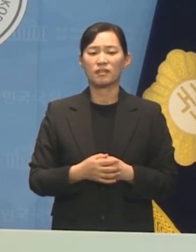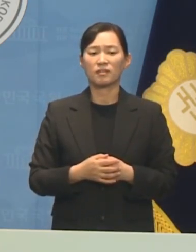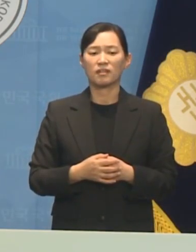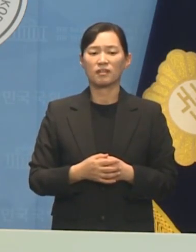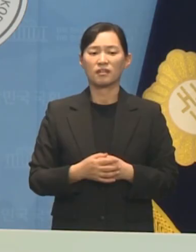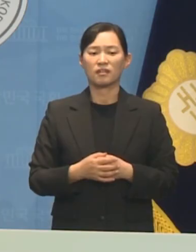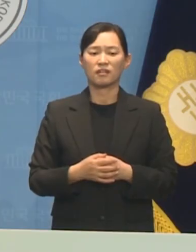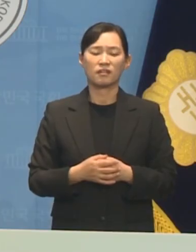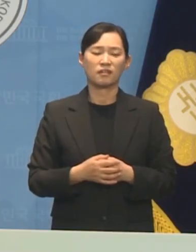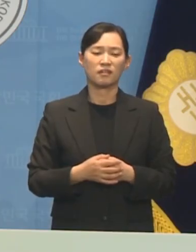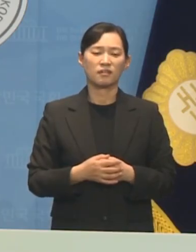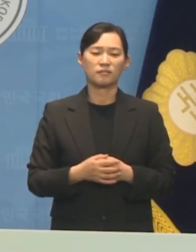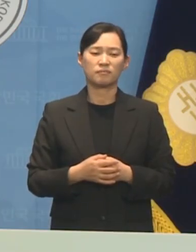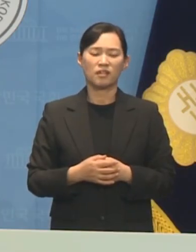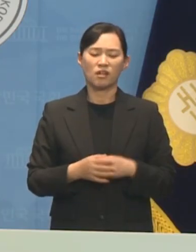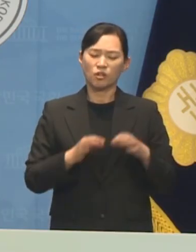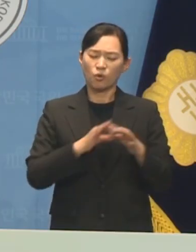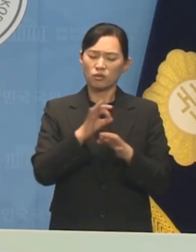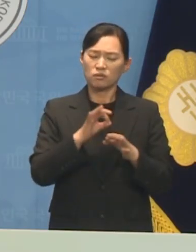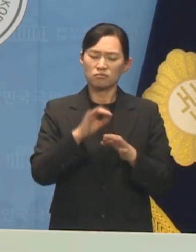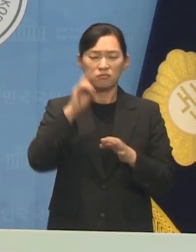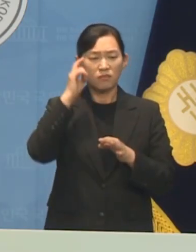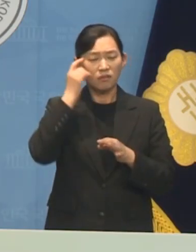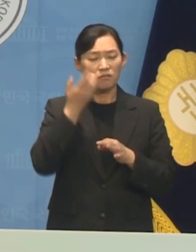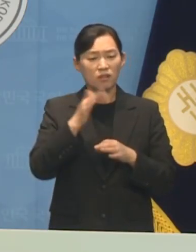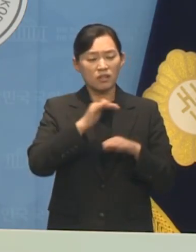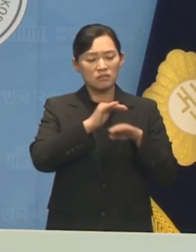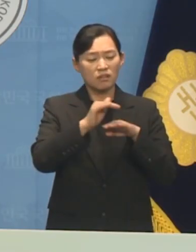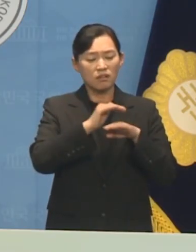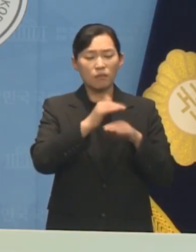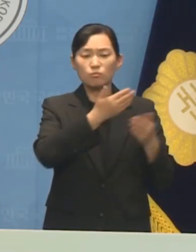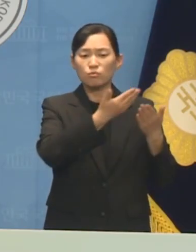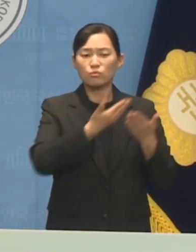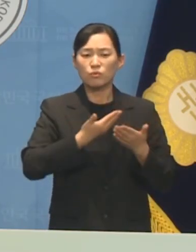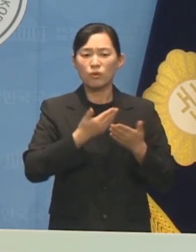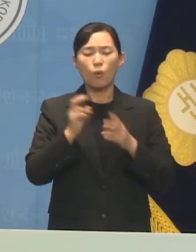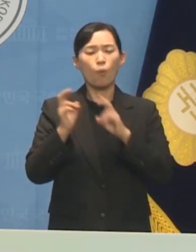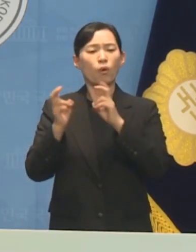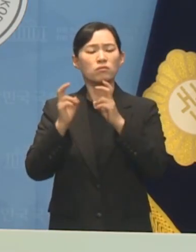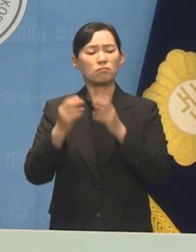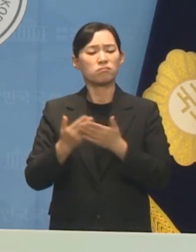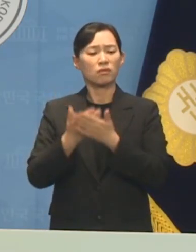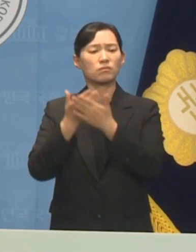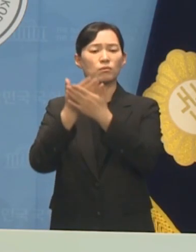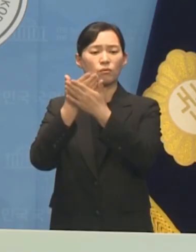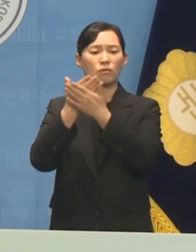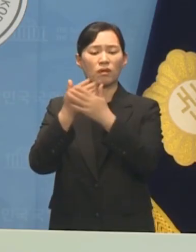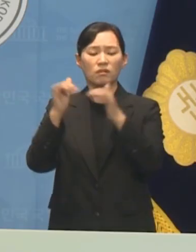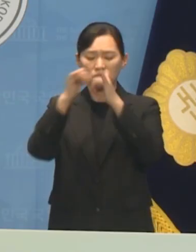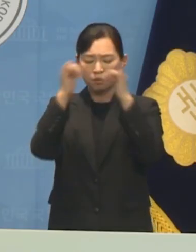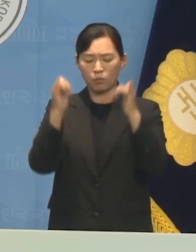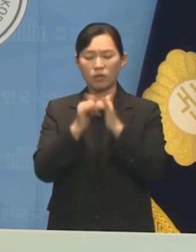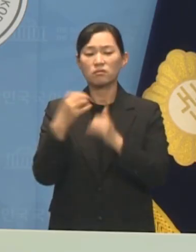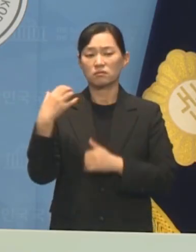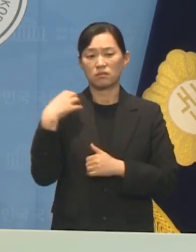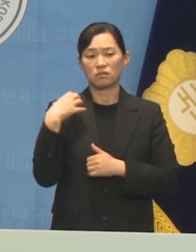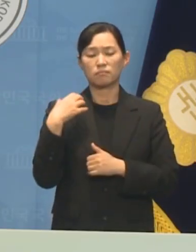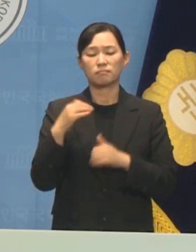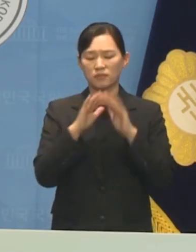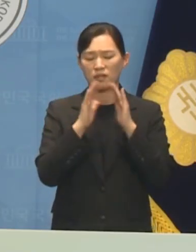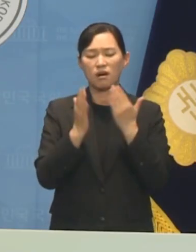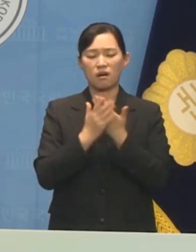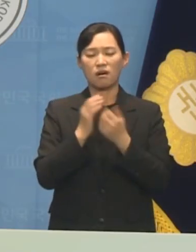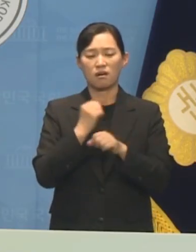ESG 경영의 관점에서 차량 지급은 기업의 환경적인 측면과 사회적 책임을 다하는